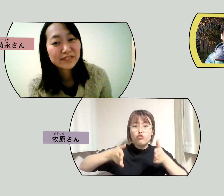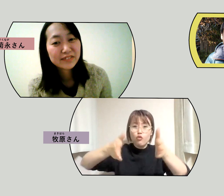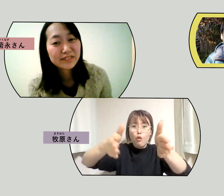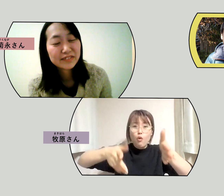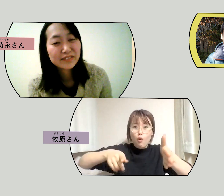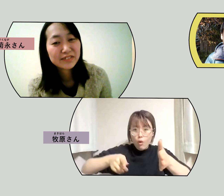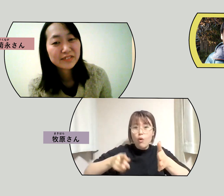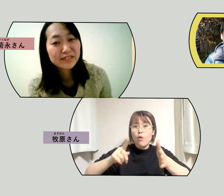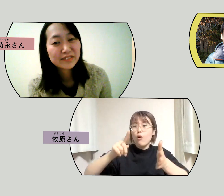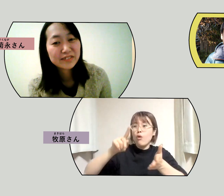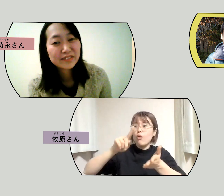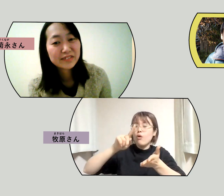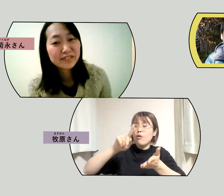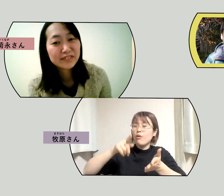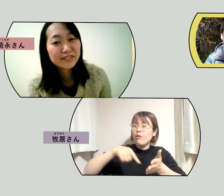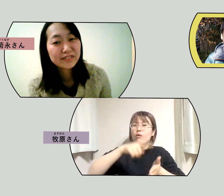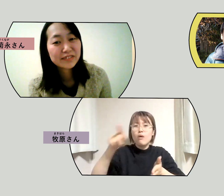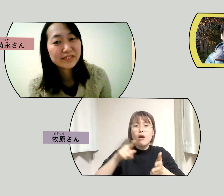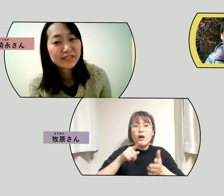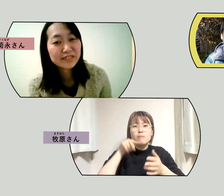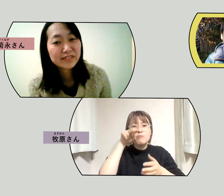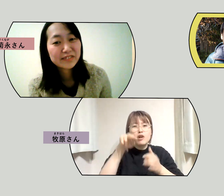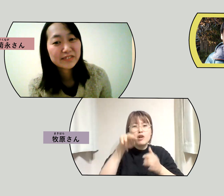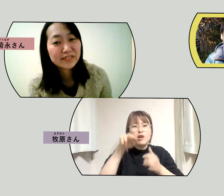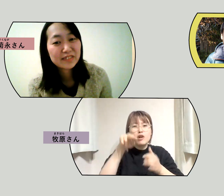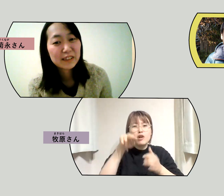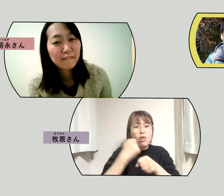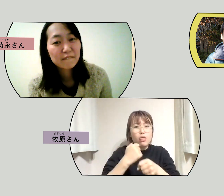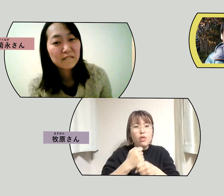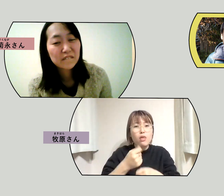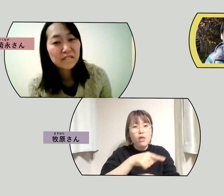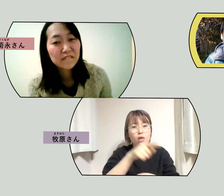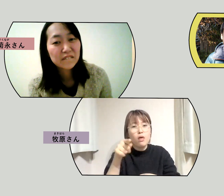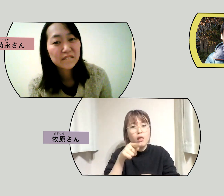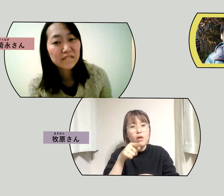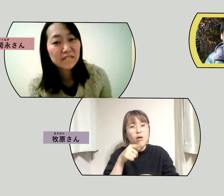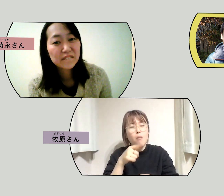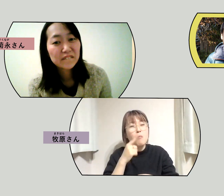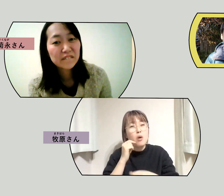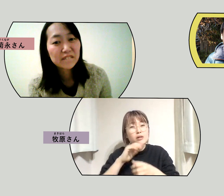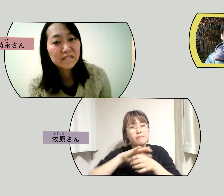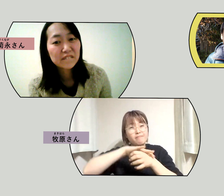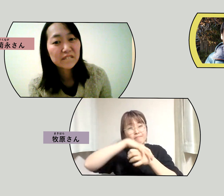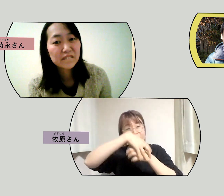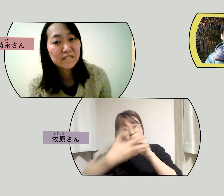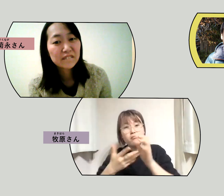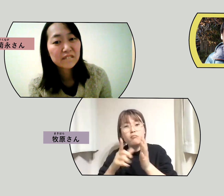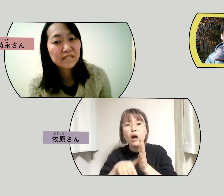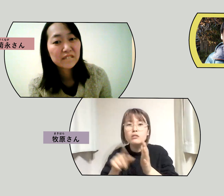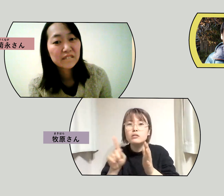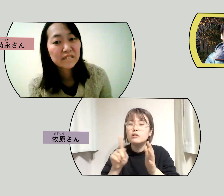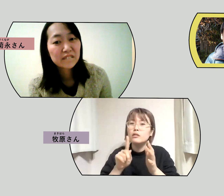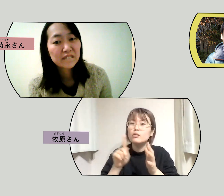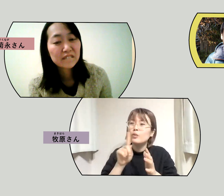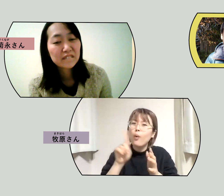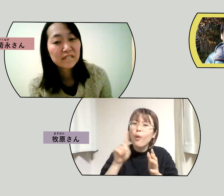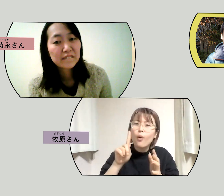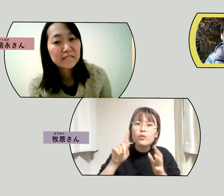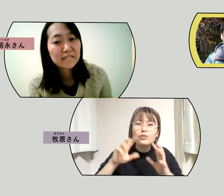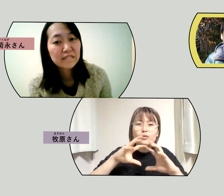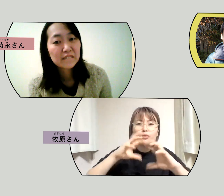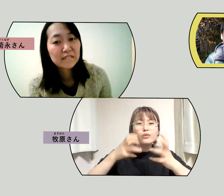私いつも思うんですけど道路などは正眼者が作っていますよねでも猛者がマジョリティの世界だっ